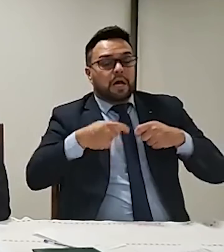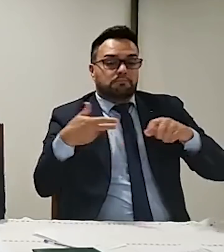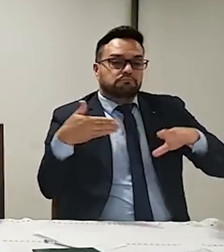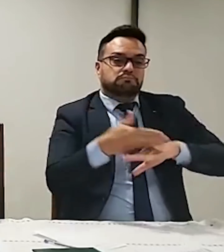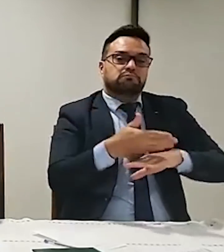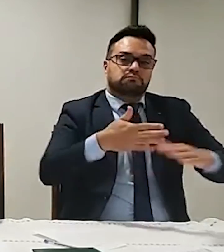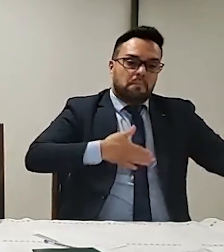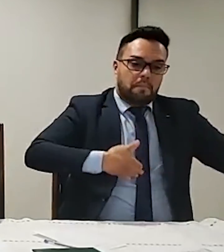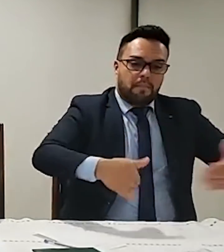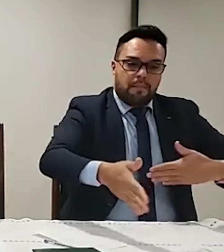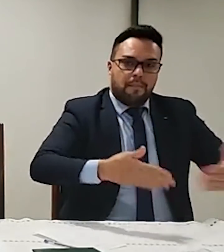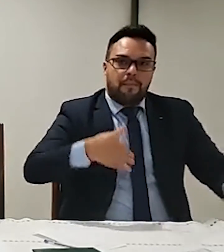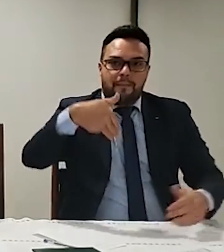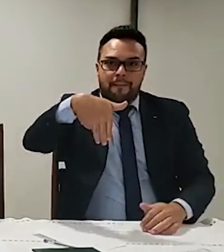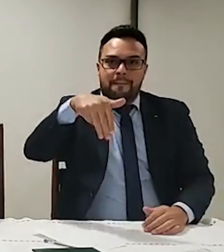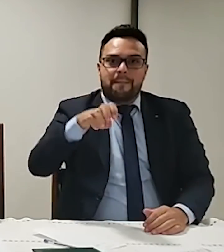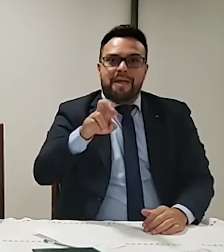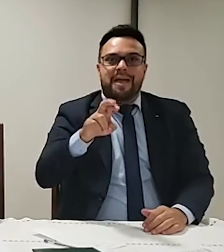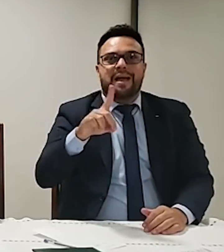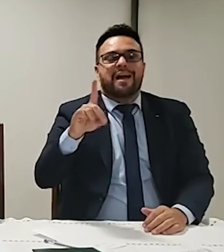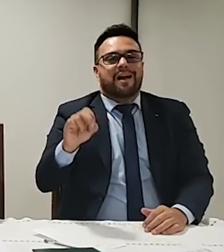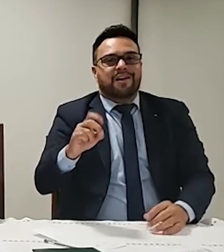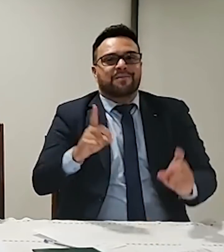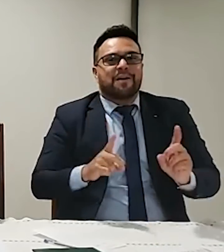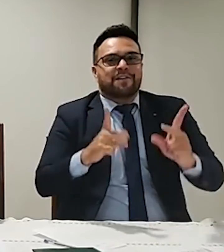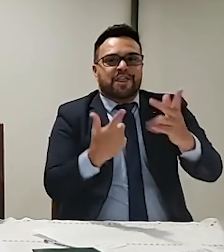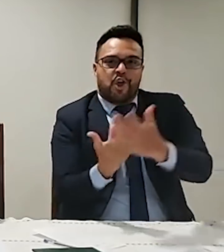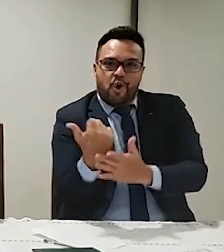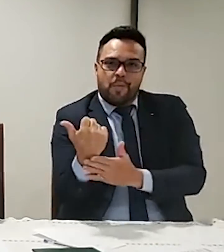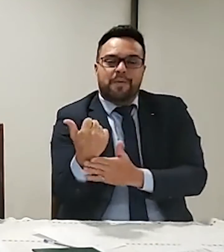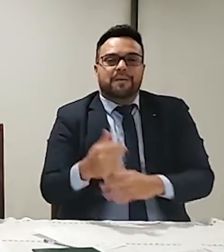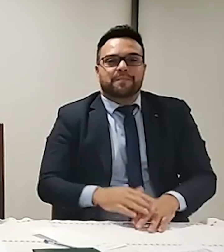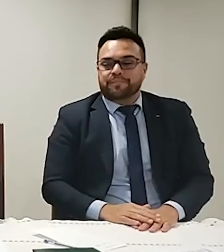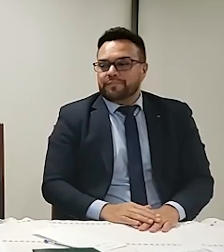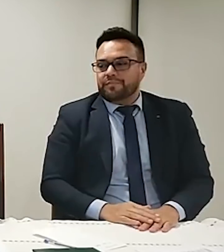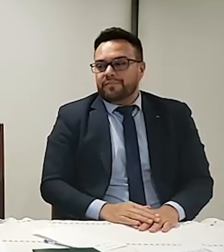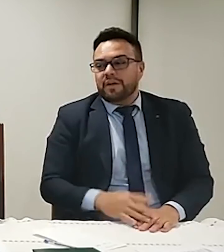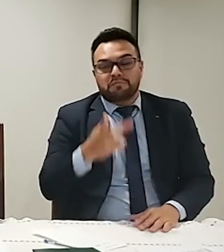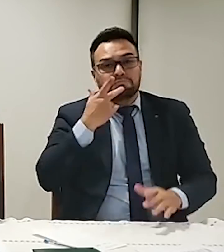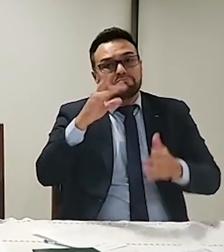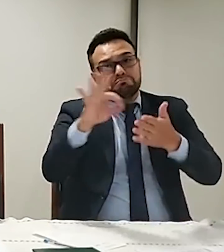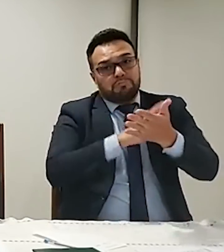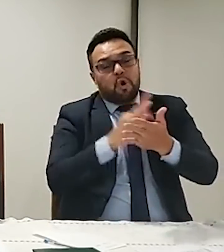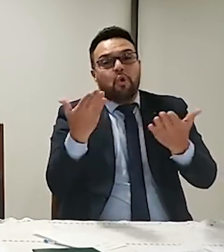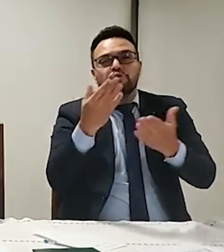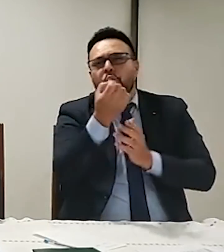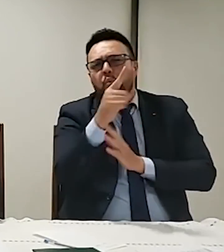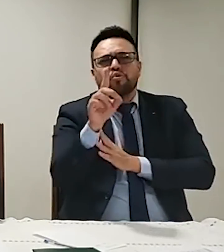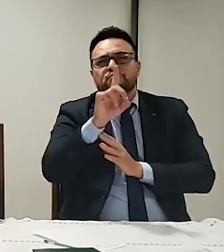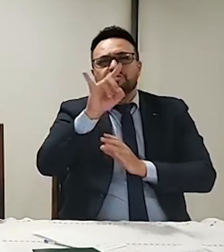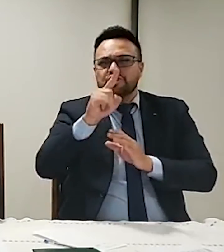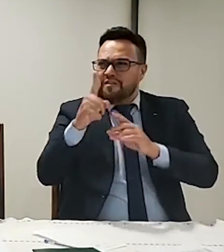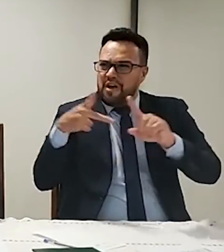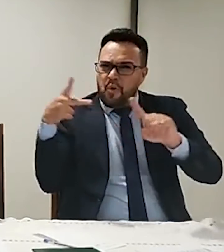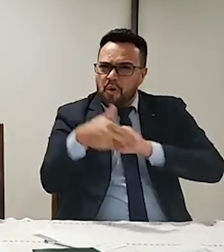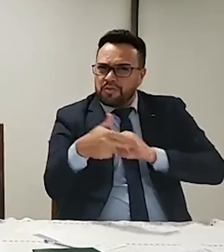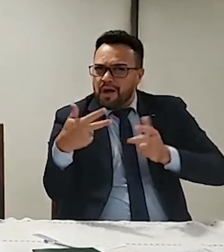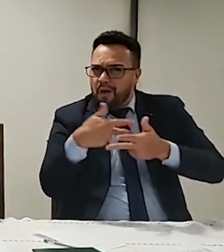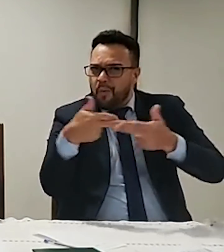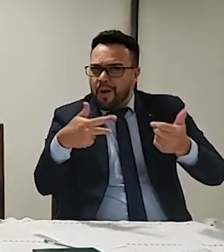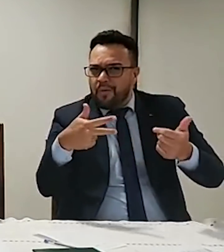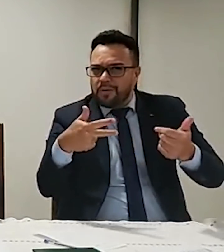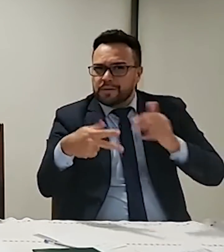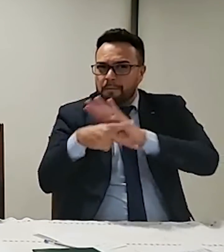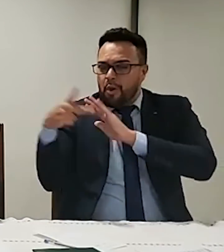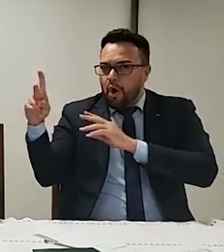esse ano não nossa do orçamento hoje é o último dia eu acho com cortar alguma coisa do teu ministério é esse é o a